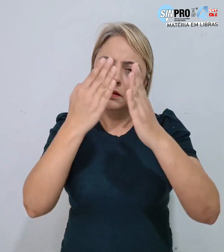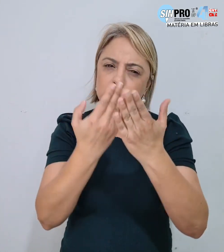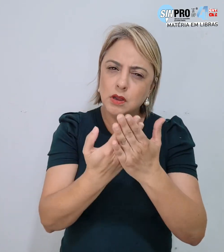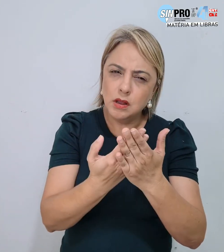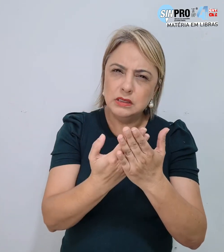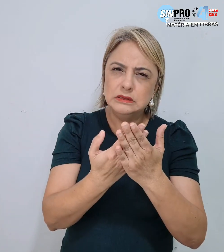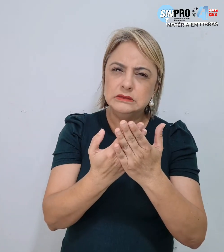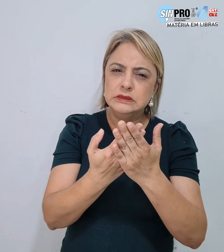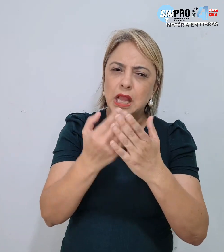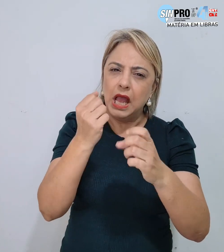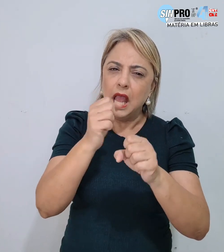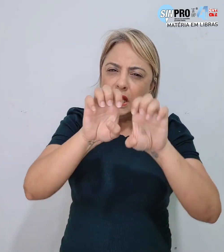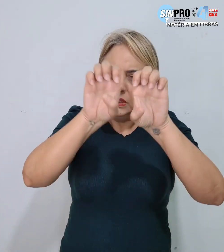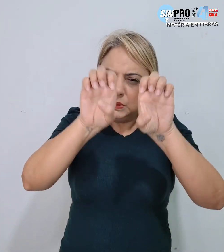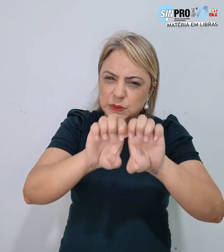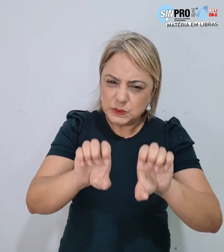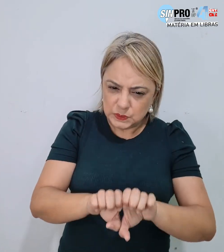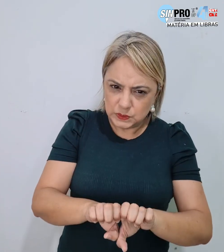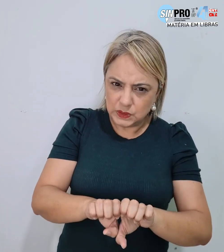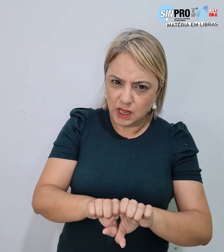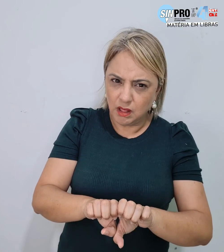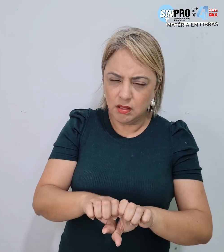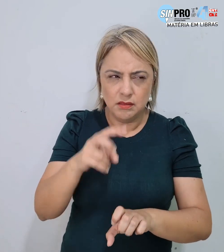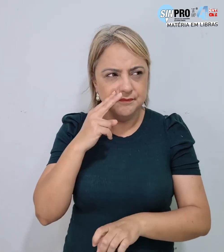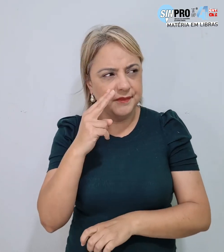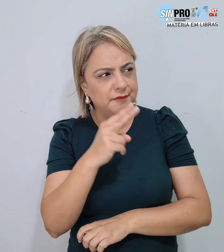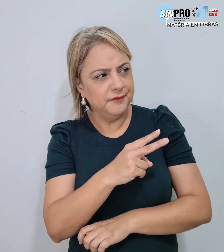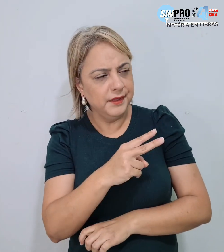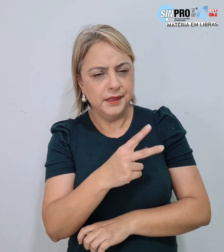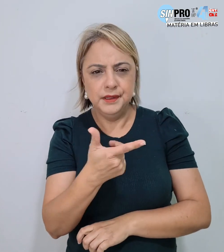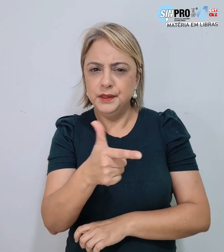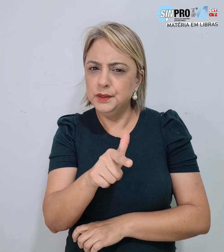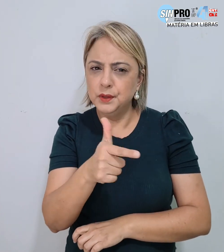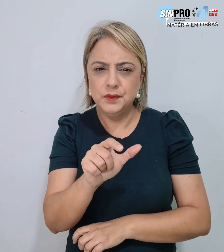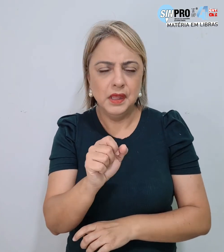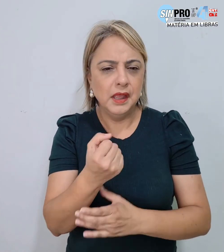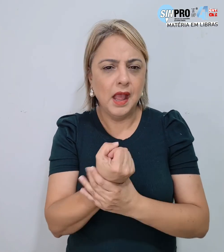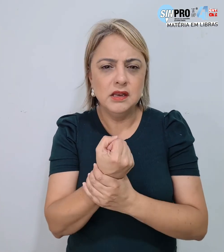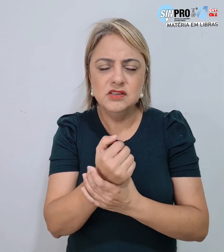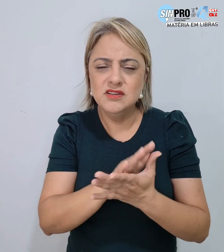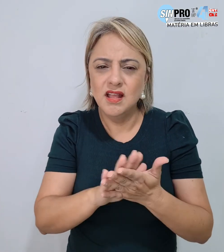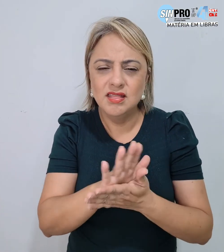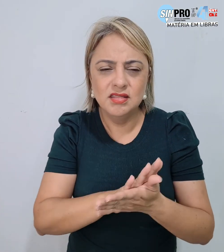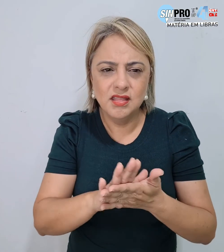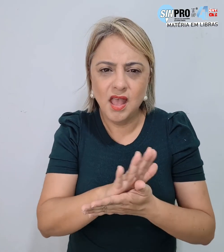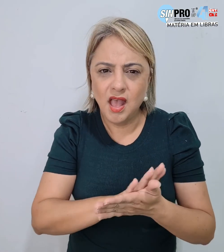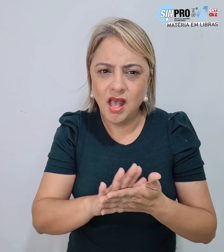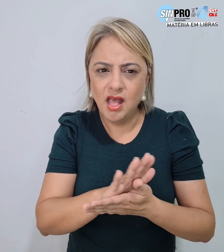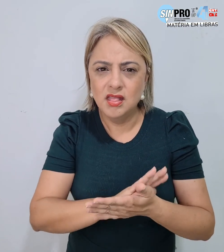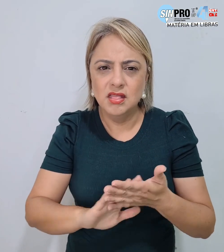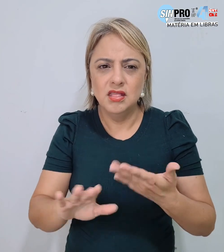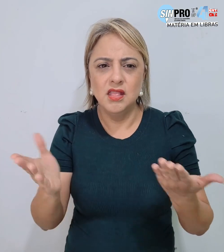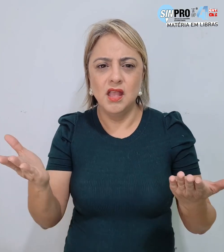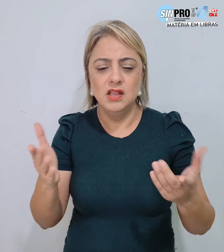escolares e se verifica que não possuem garantias em